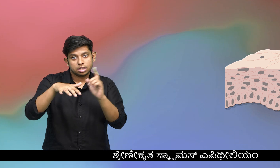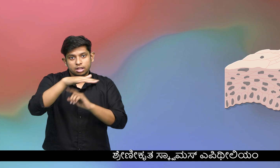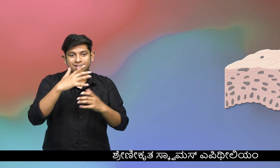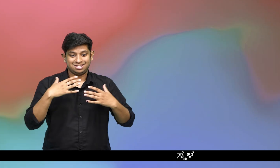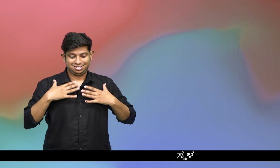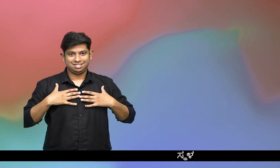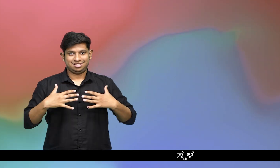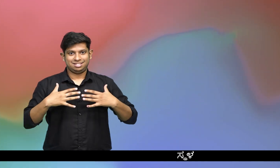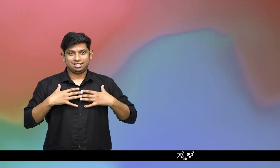ಸ್ಥಳ